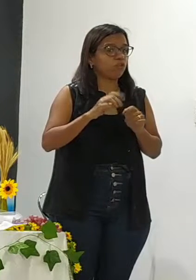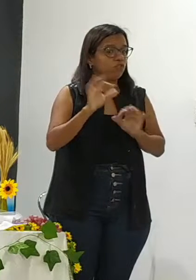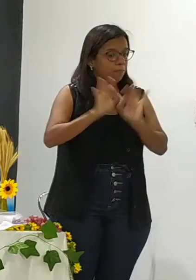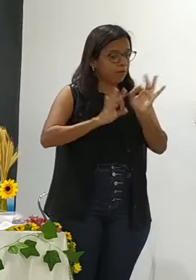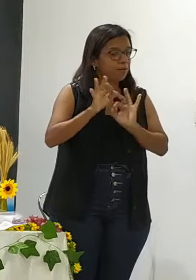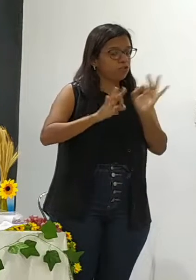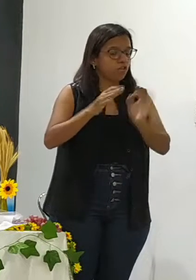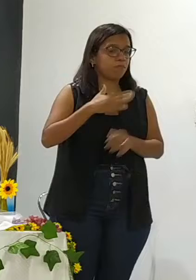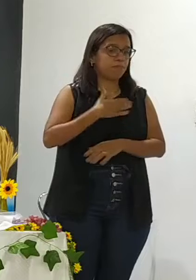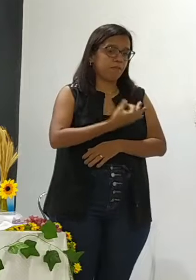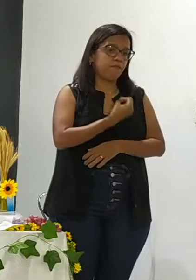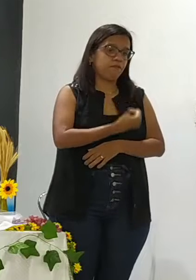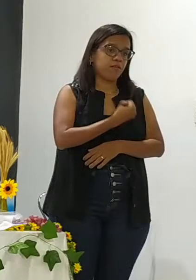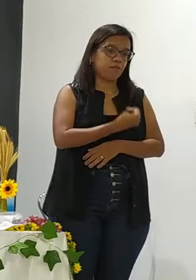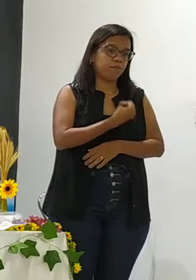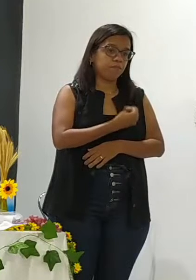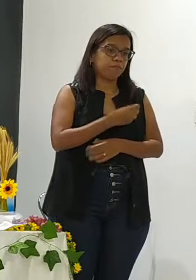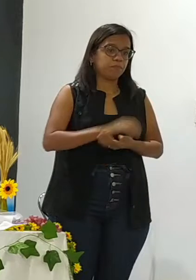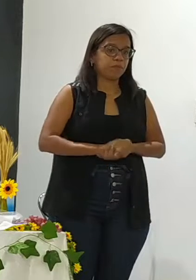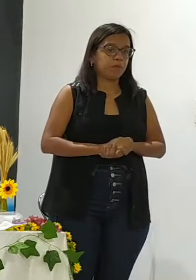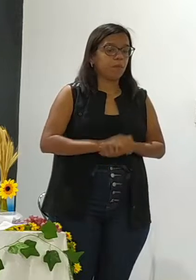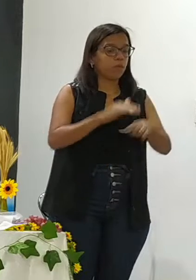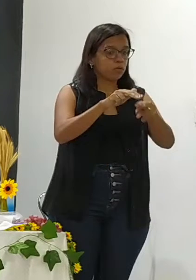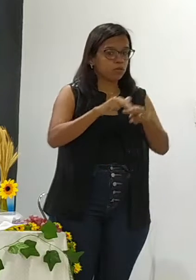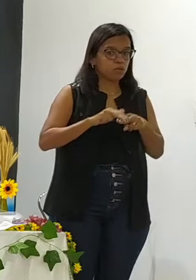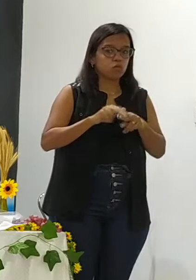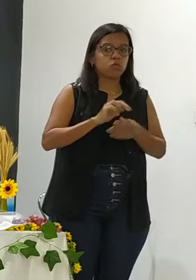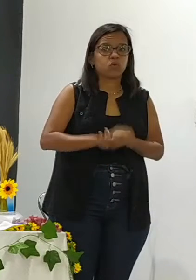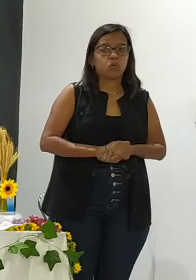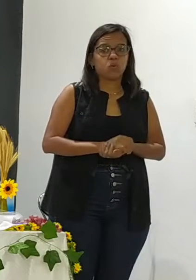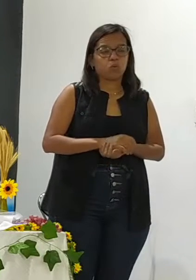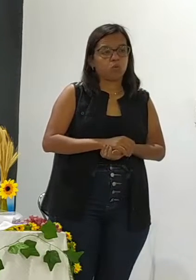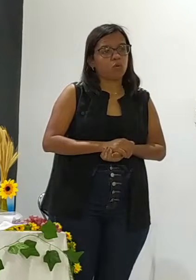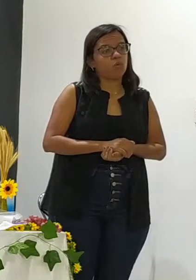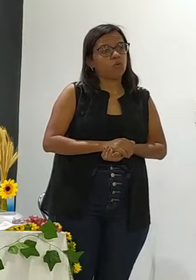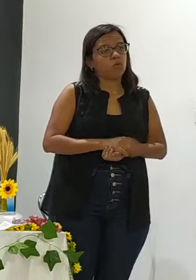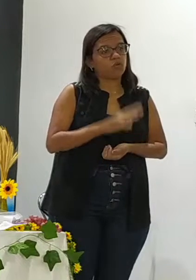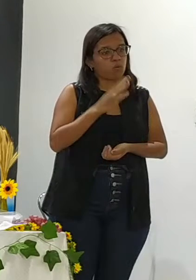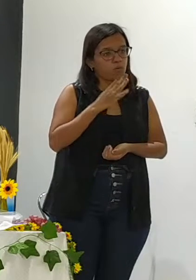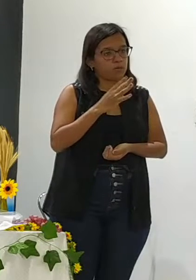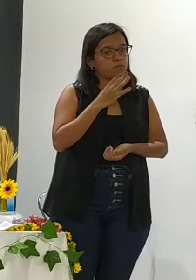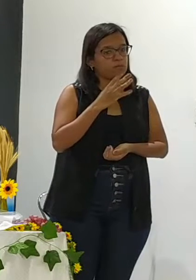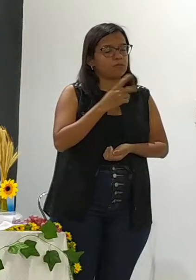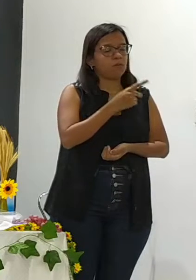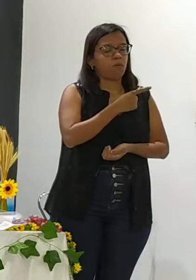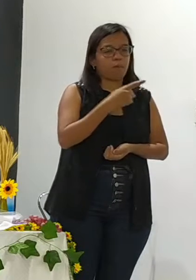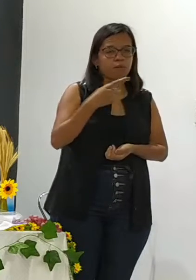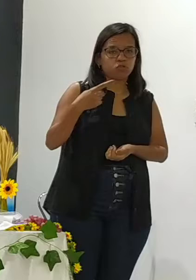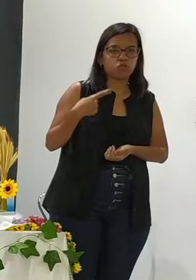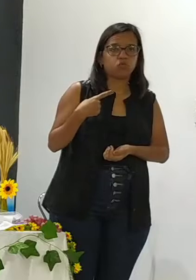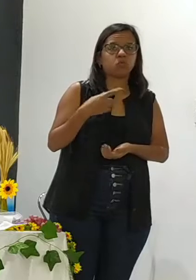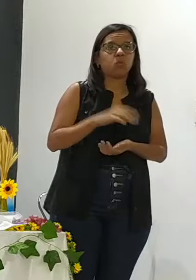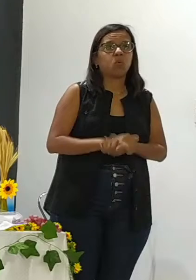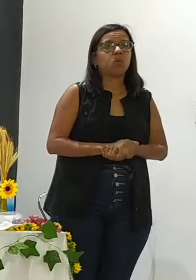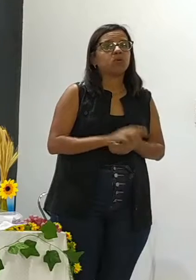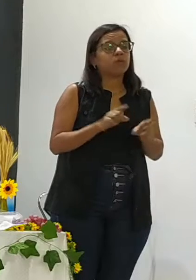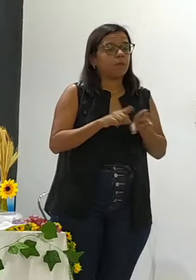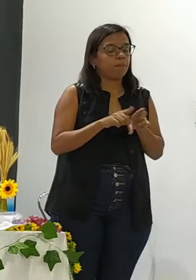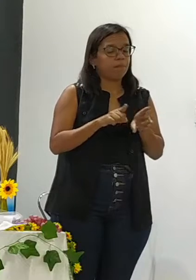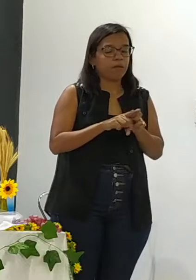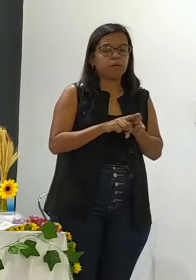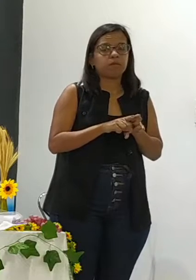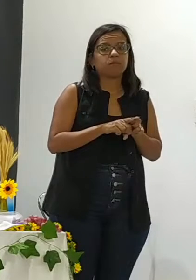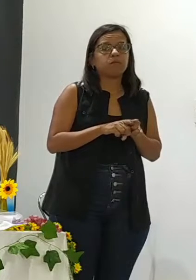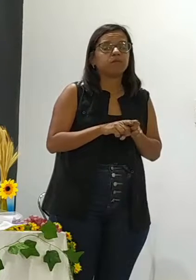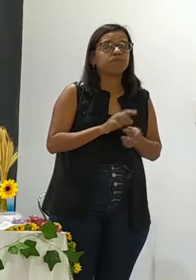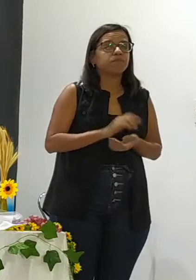irmãos, que eu fui parar na família de Jesus. Já conhecia o pastor Elifas há muitos anos, desde a adolescência eu também conhecia o pastor Elifas, e ele